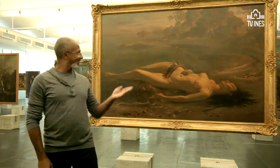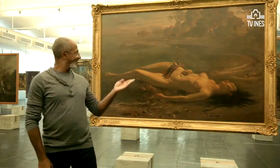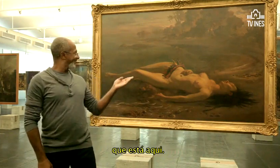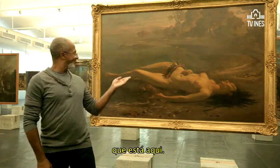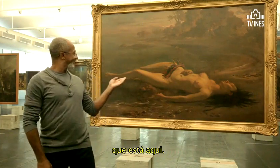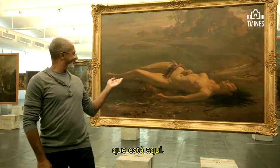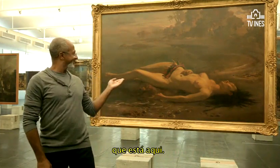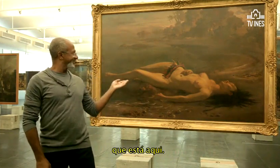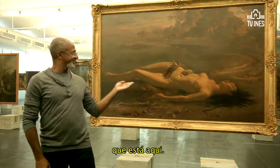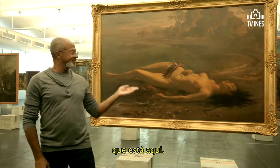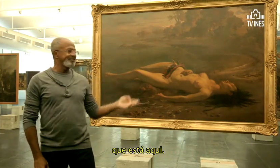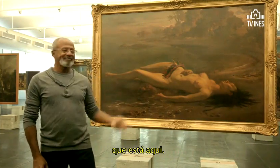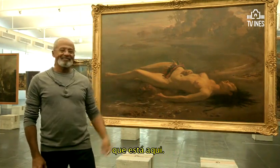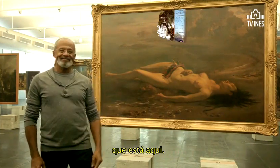Que está aqui.